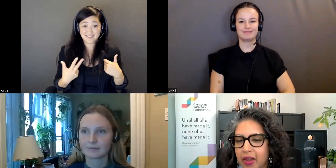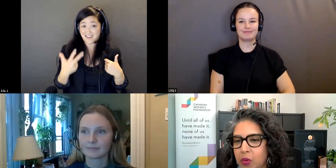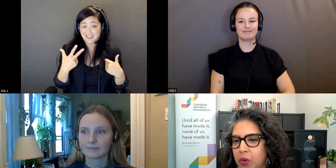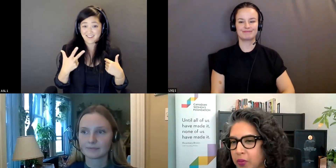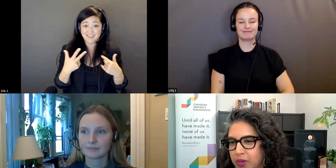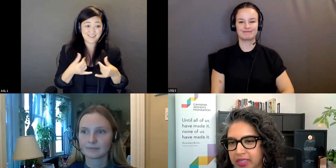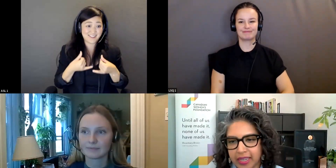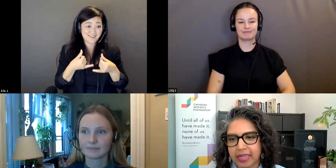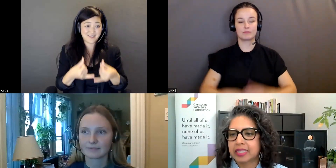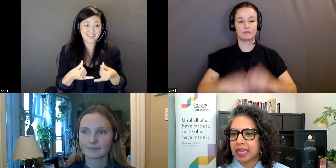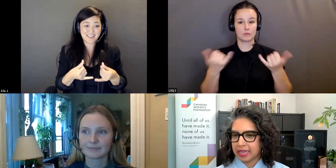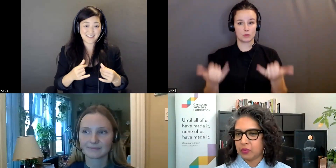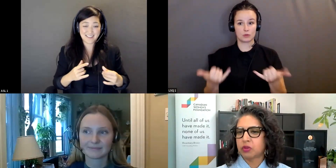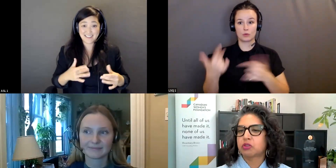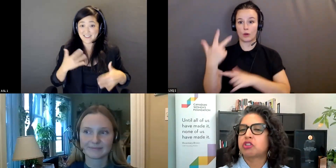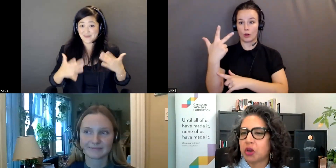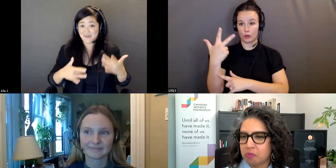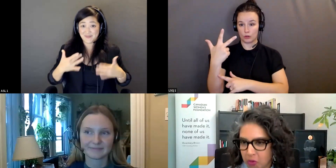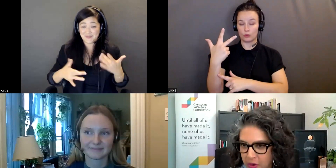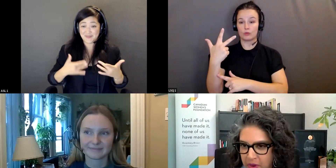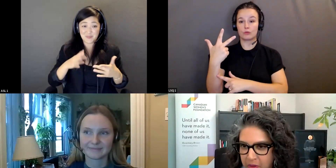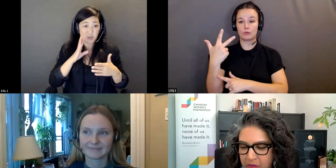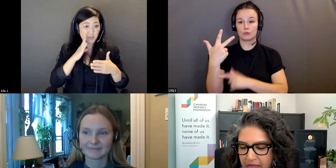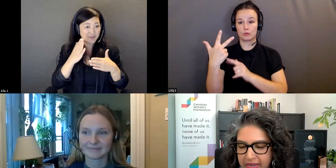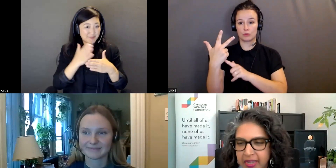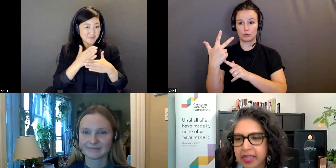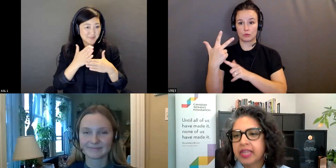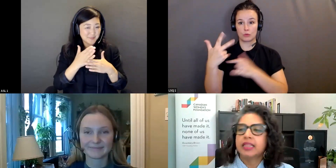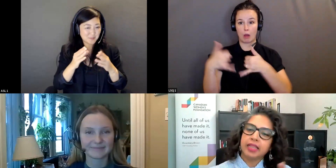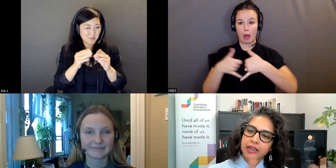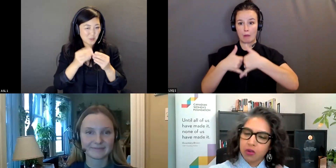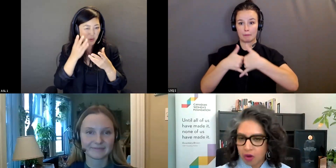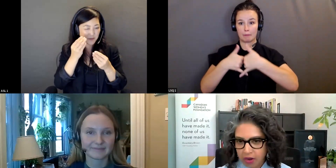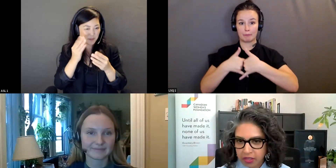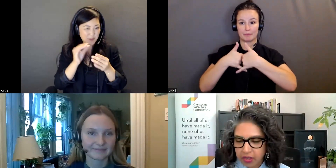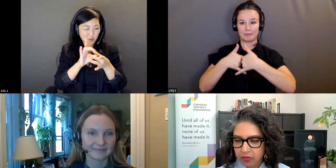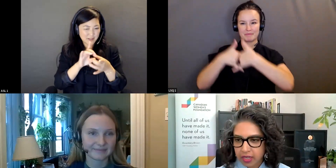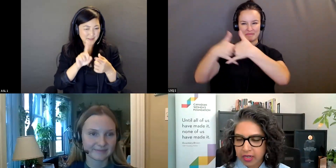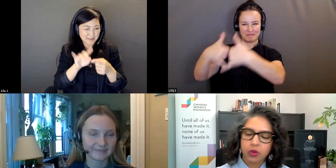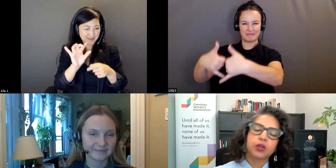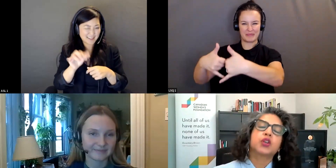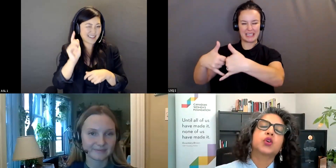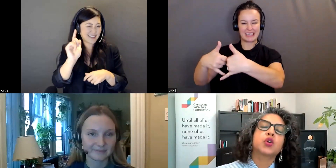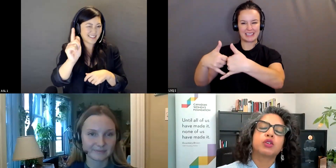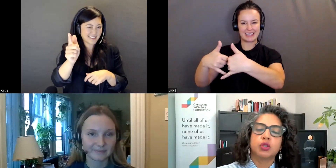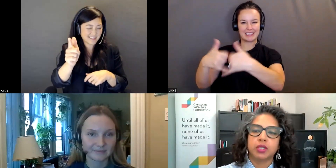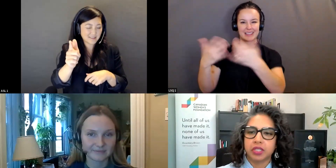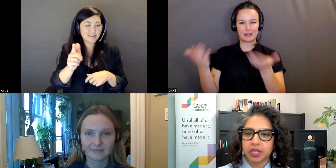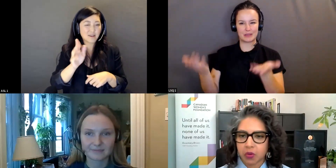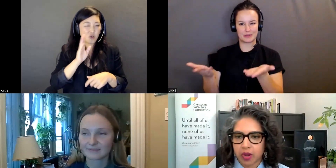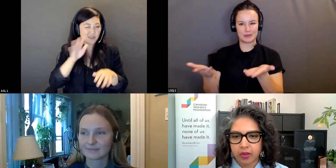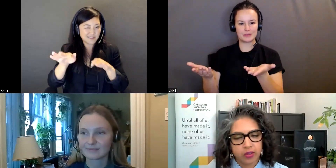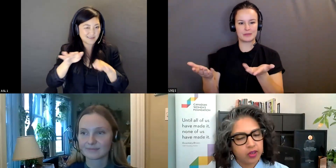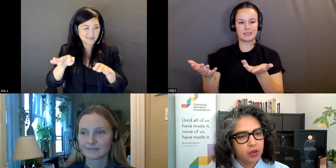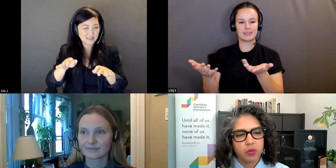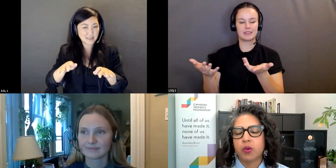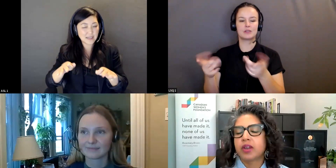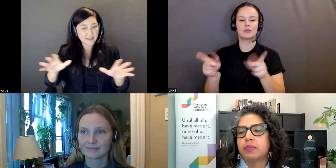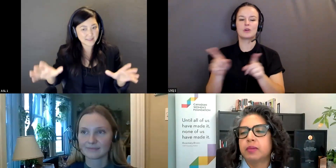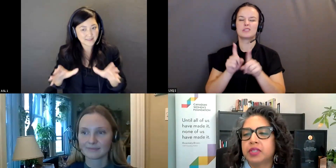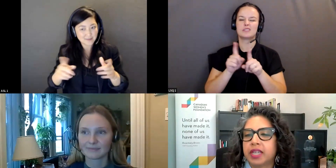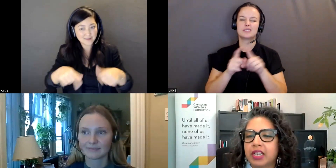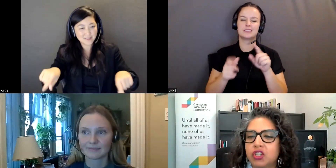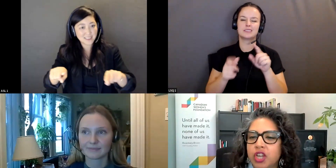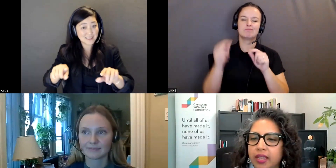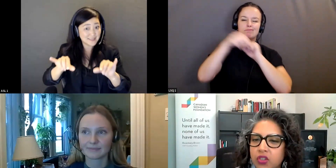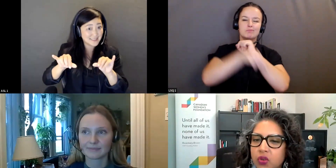Nous avons aujourd'hui trois prix que nous allons mettre en jeu et nous allons vous en dire davantage